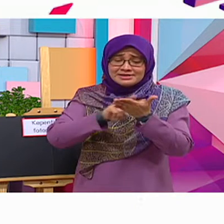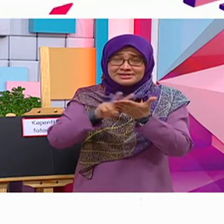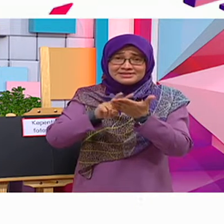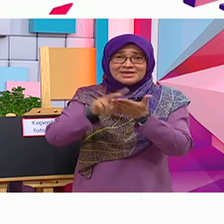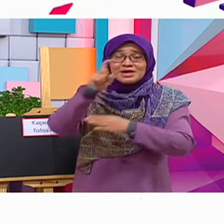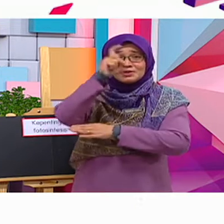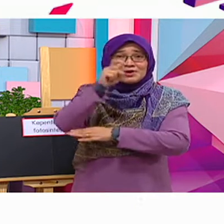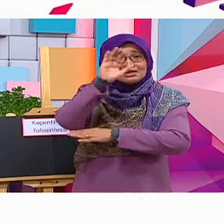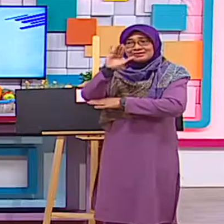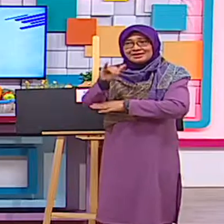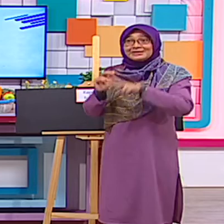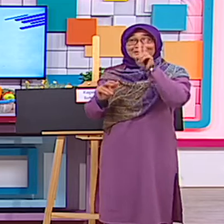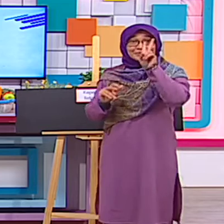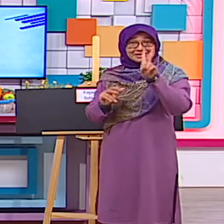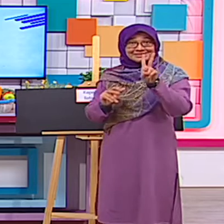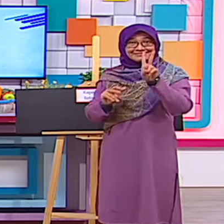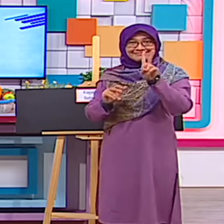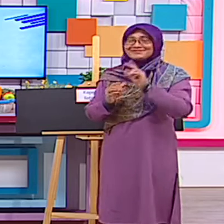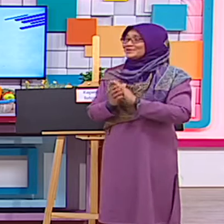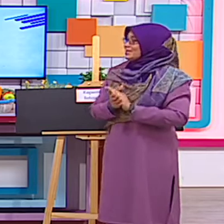cecak soal dan yang kedua oleh